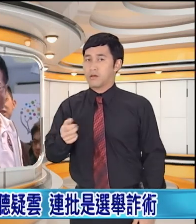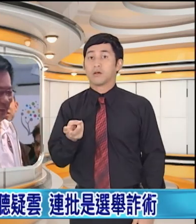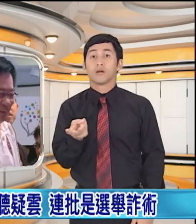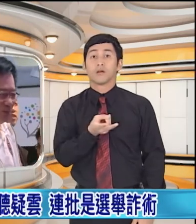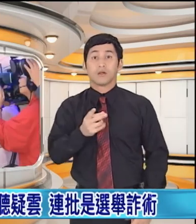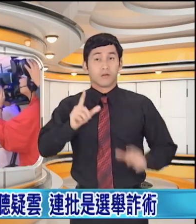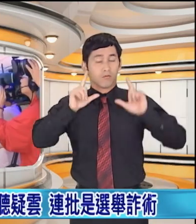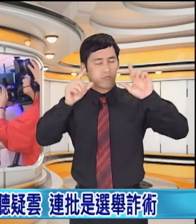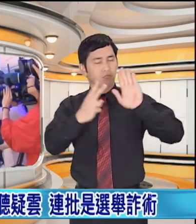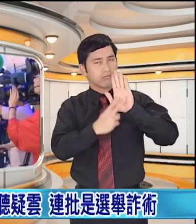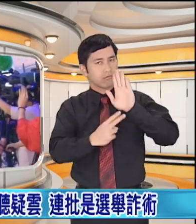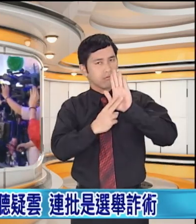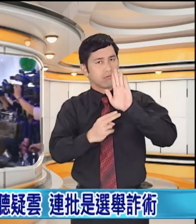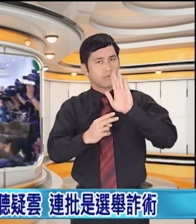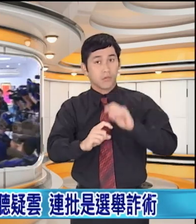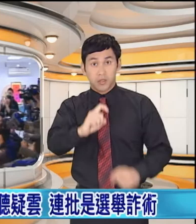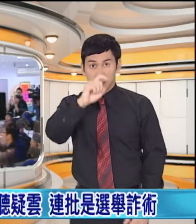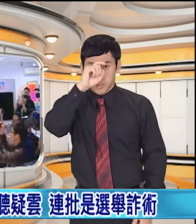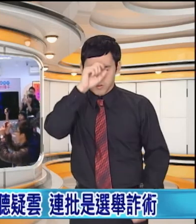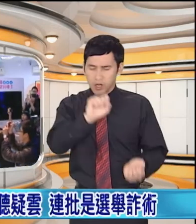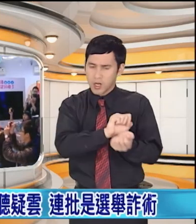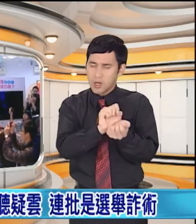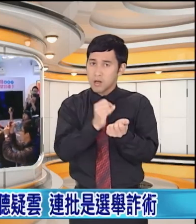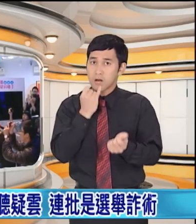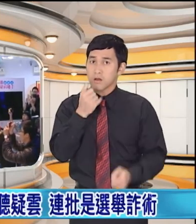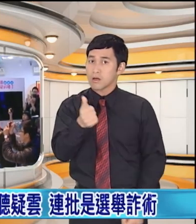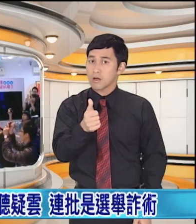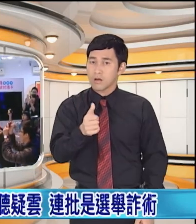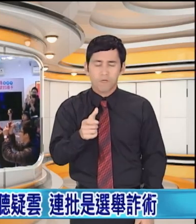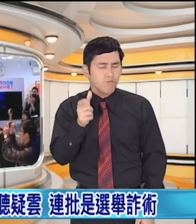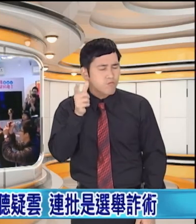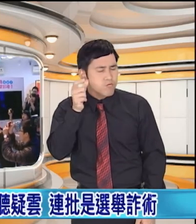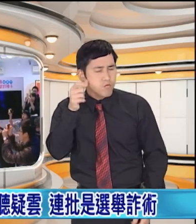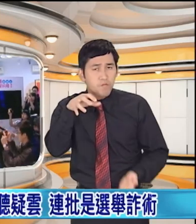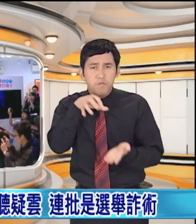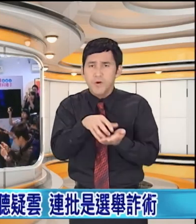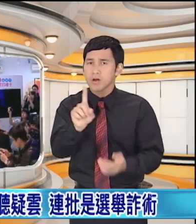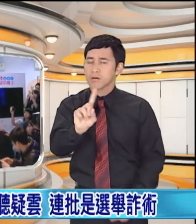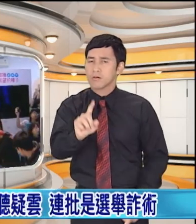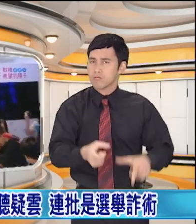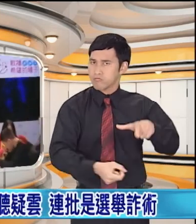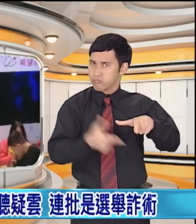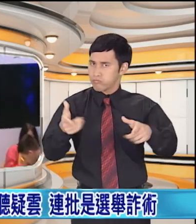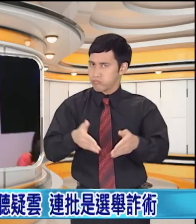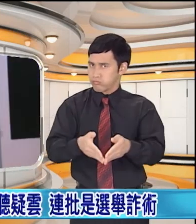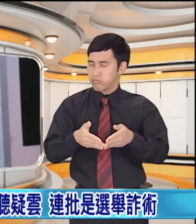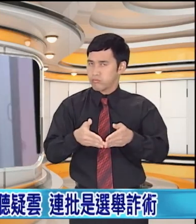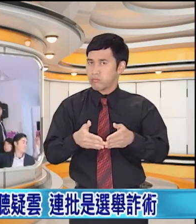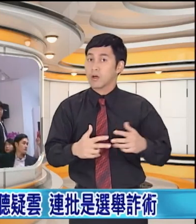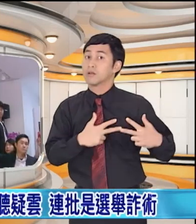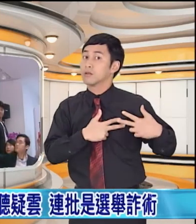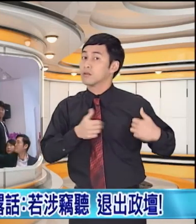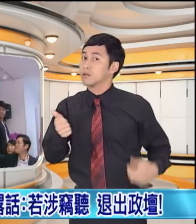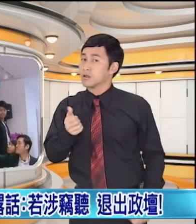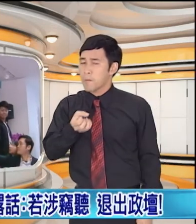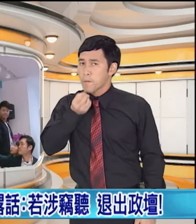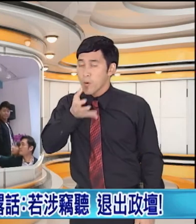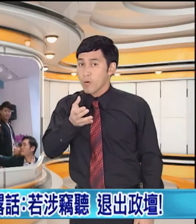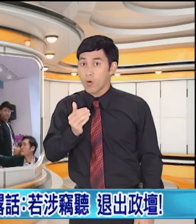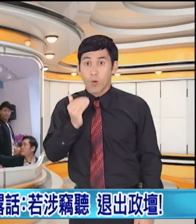干事蔡正元也立刻出面说明，要求柯阵营拿出窃听证据。蔡正元还说，如